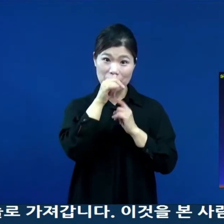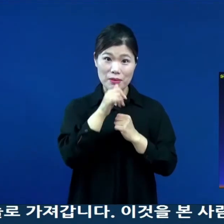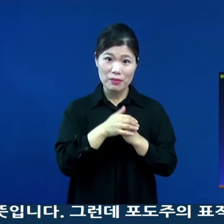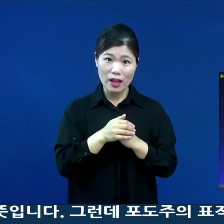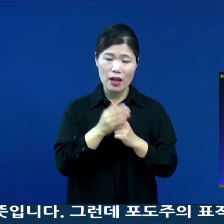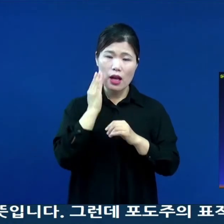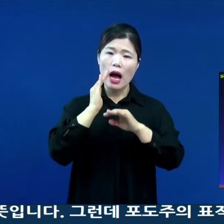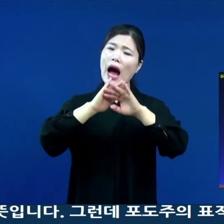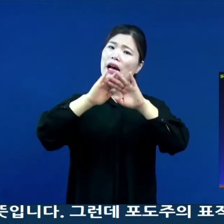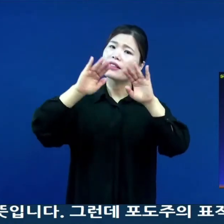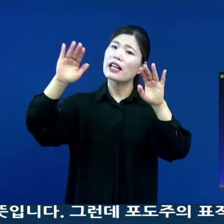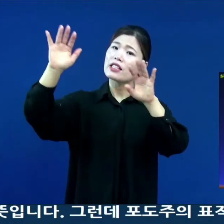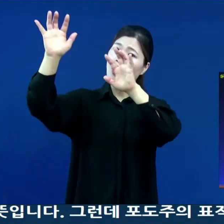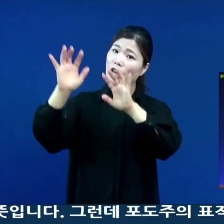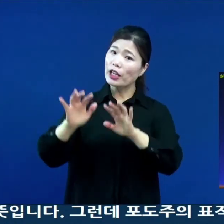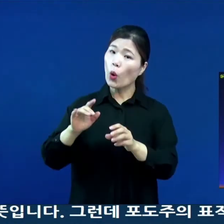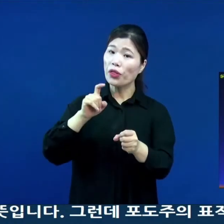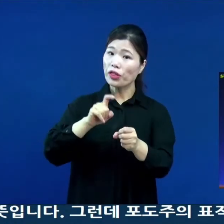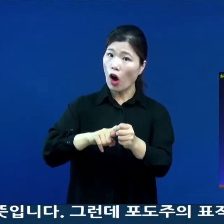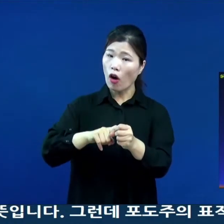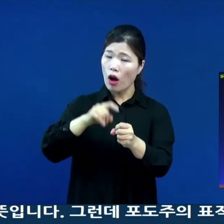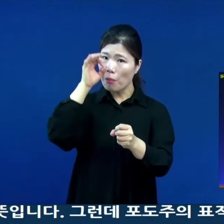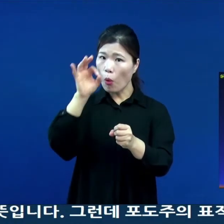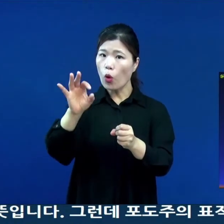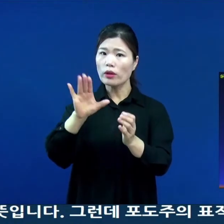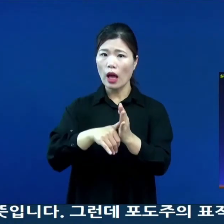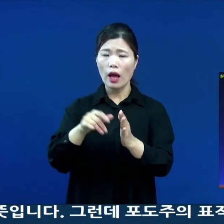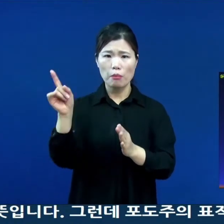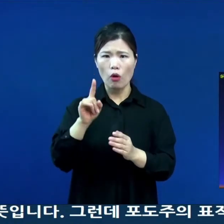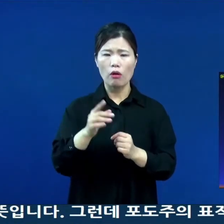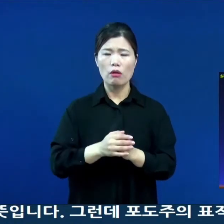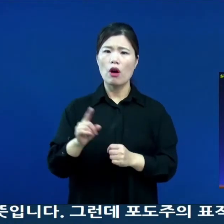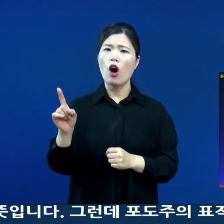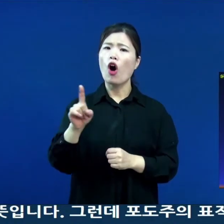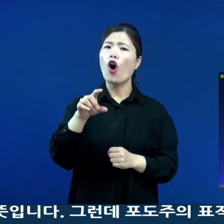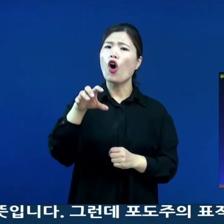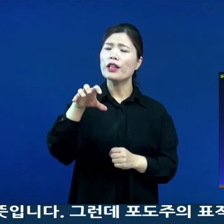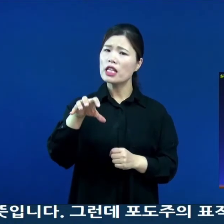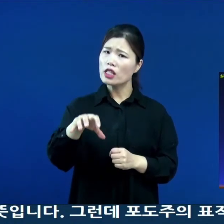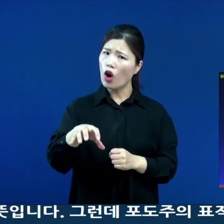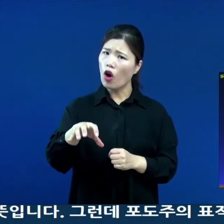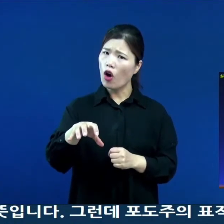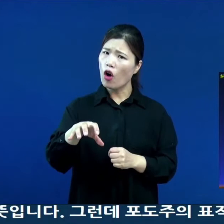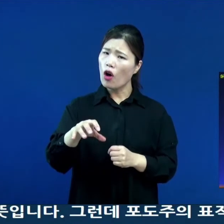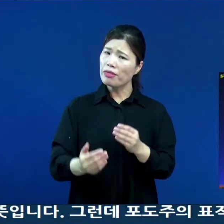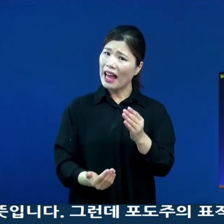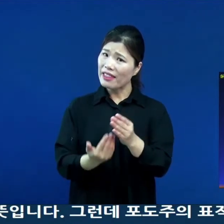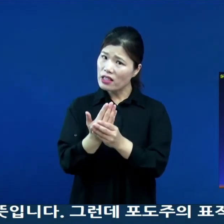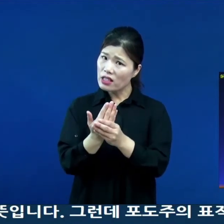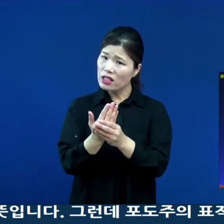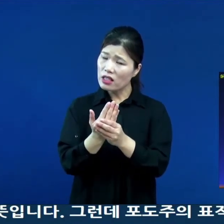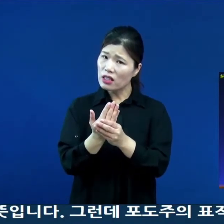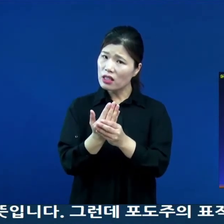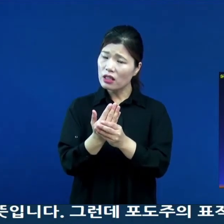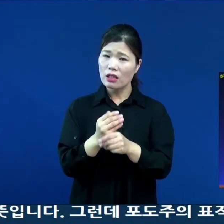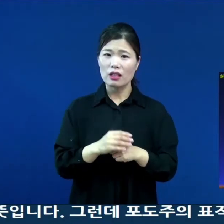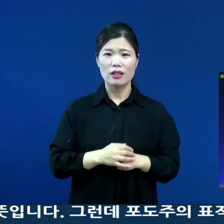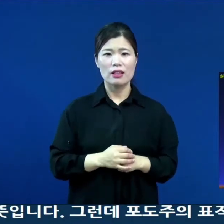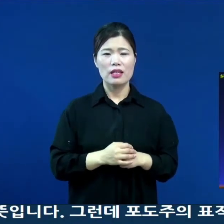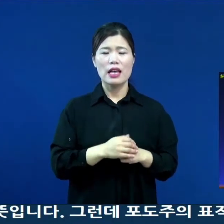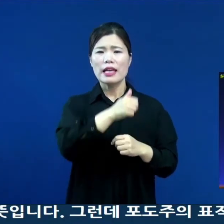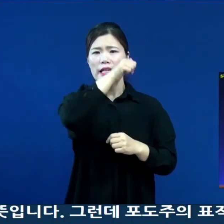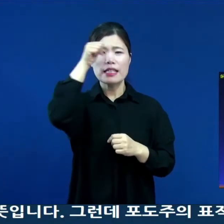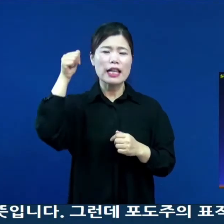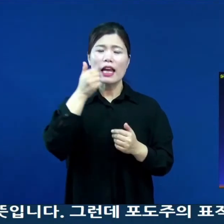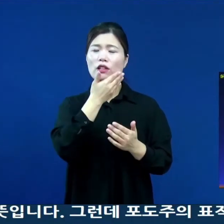하늘에서 내려온 떡을 보는 순간 어디로 가야 되는지, 어디서 났는지, 인생의